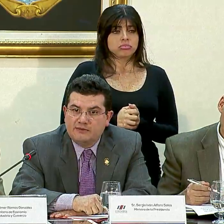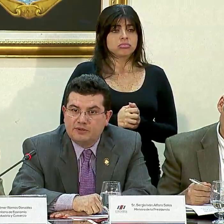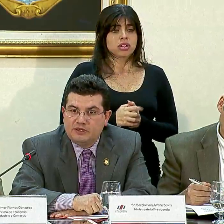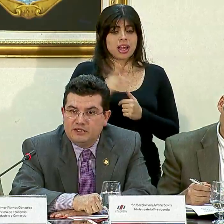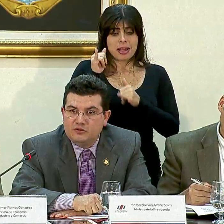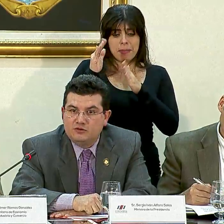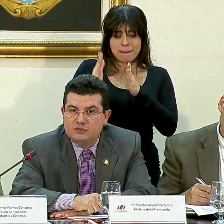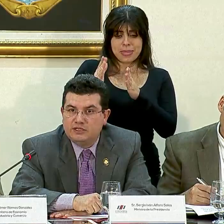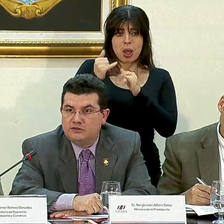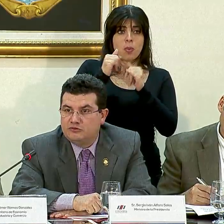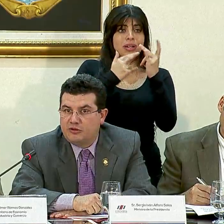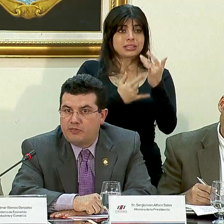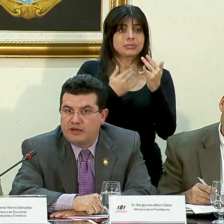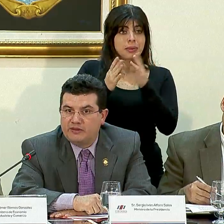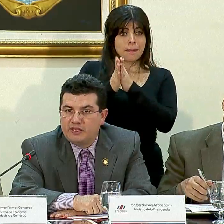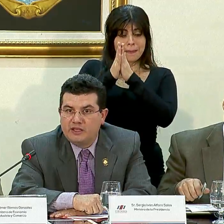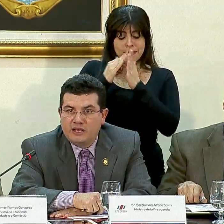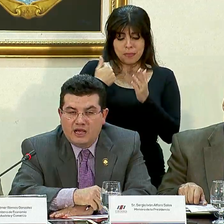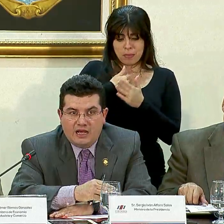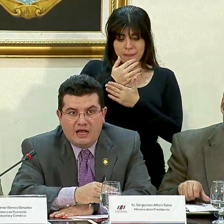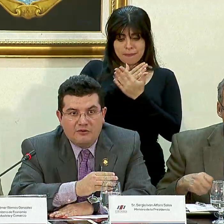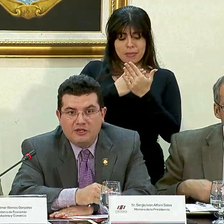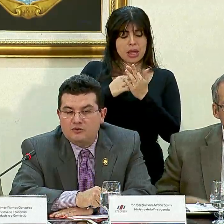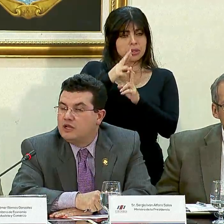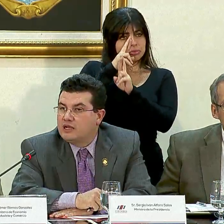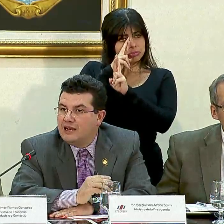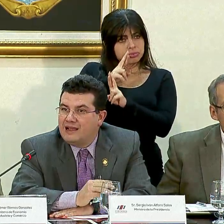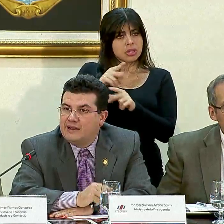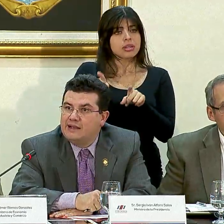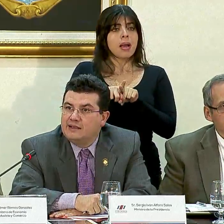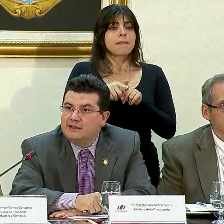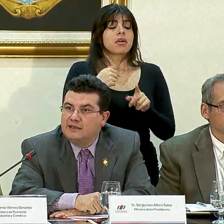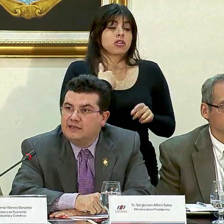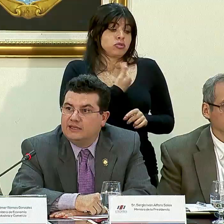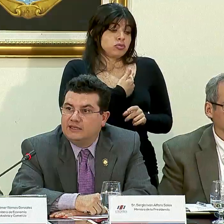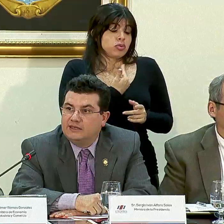que se ha pedido. De nuestra parte ha habido